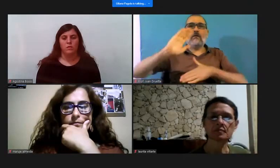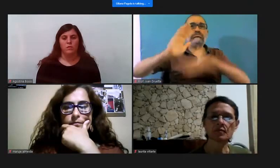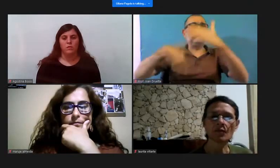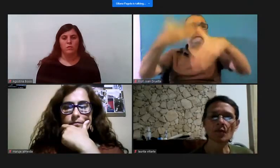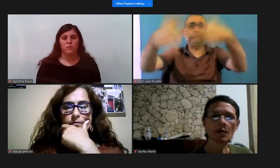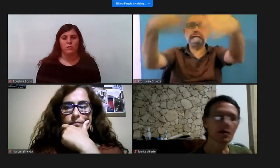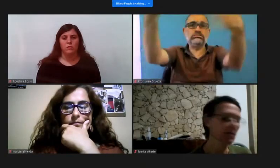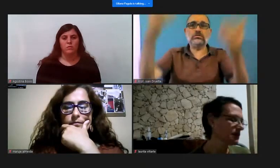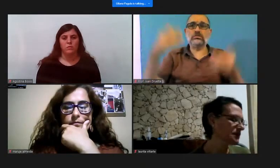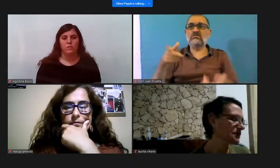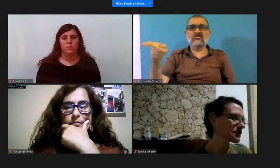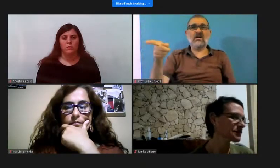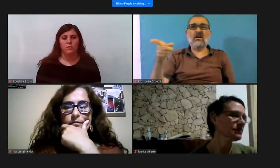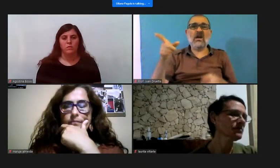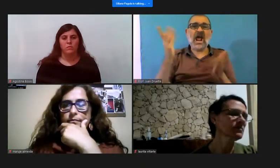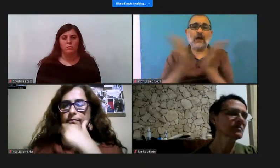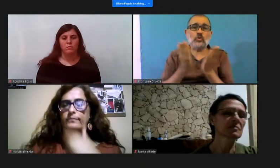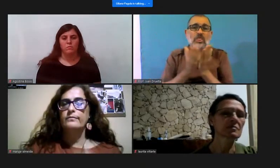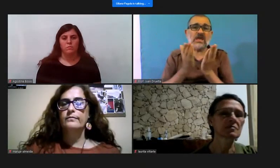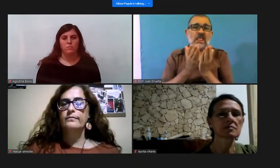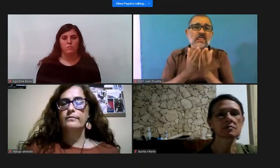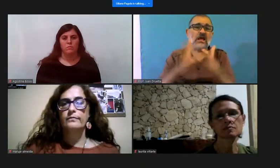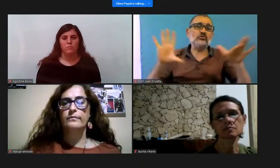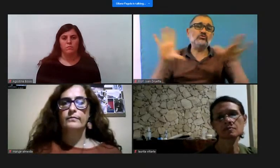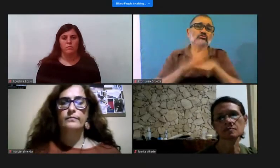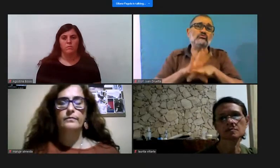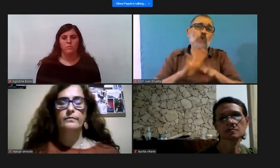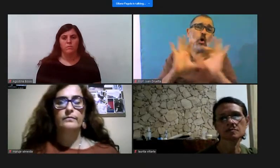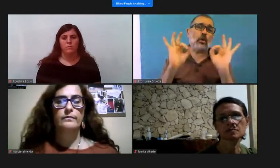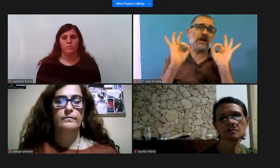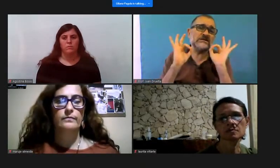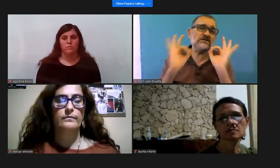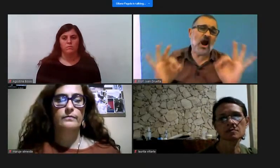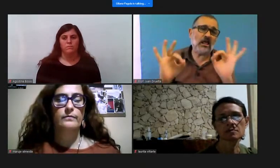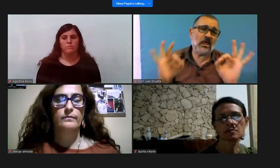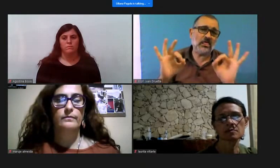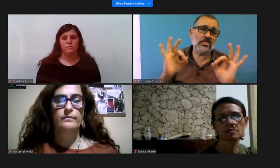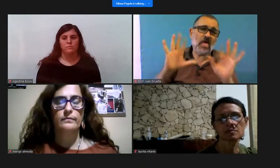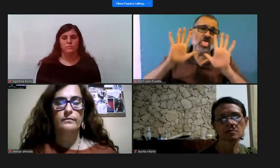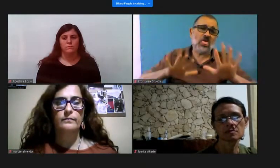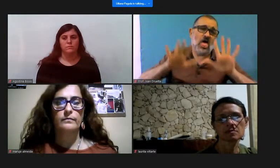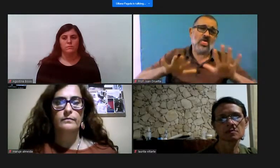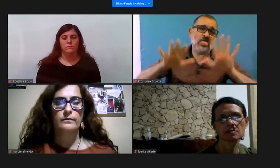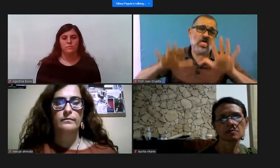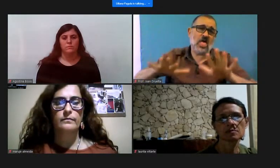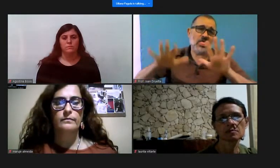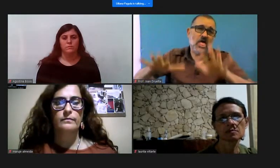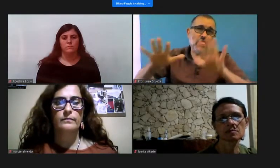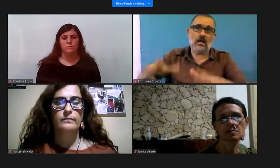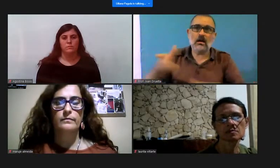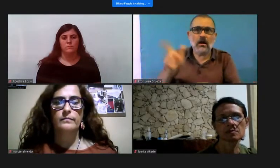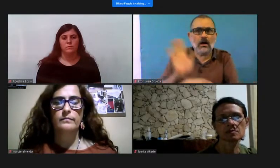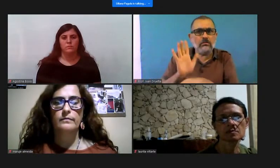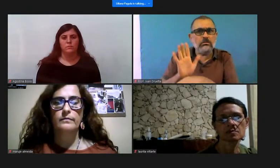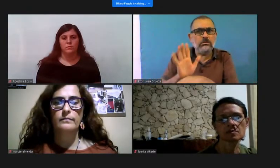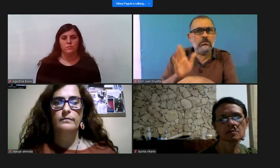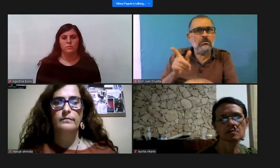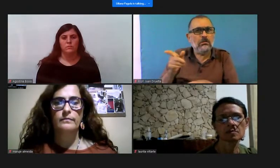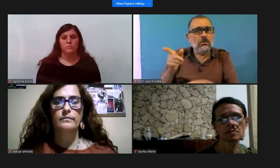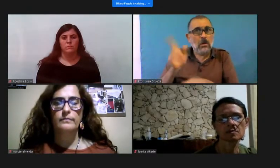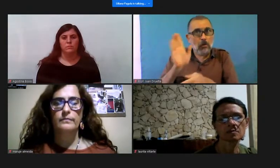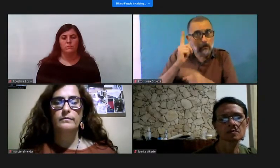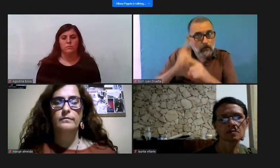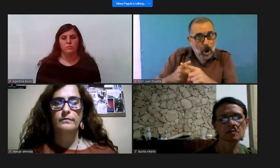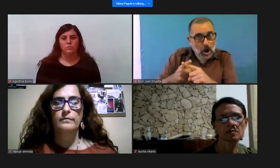vez extranjera por haber vivido, haber sido educada en otro país, ¿no? Pero bueno, ella fue una excelente estudiante de